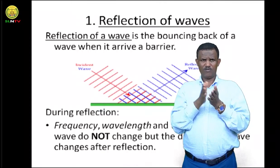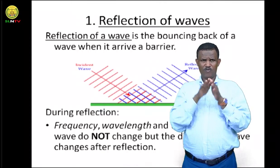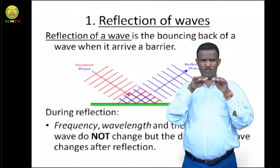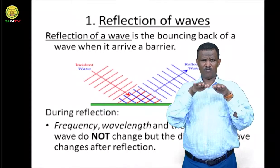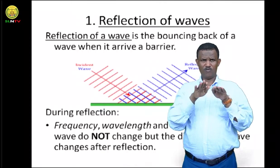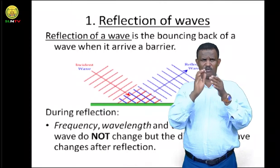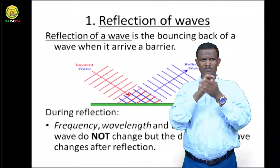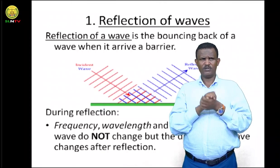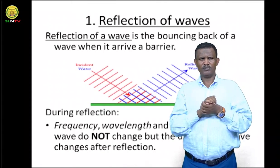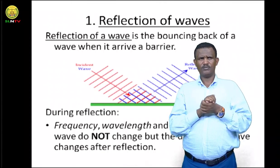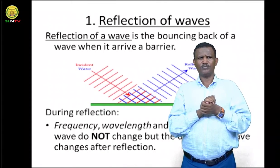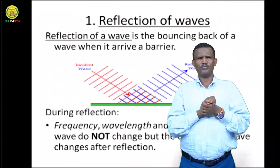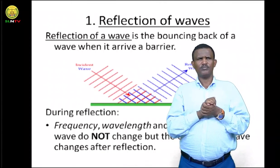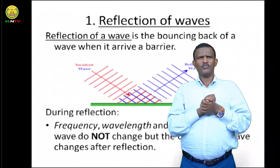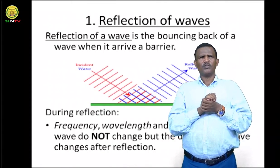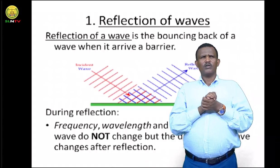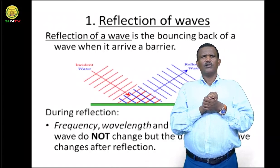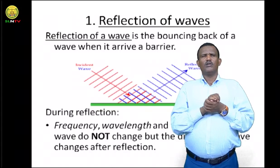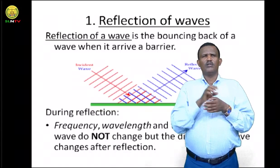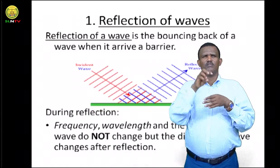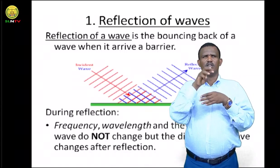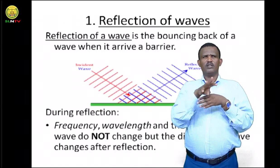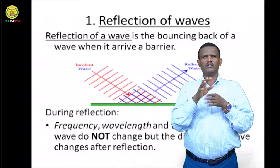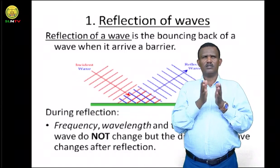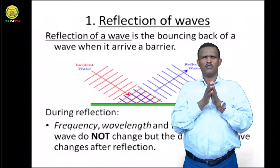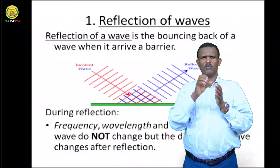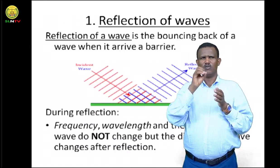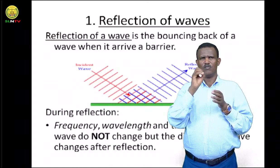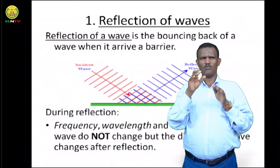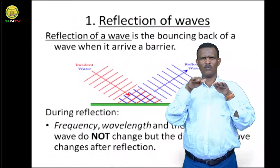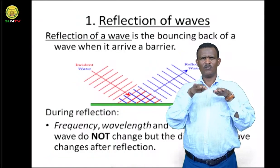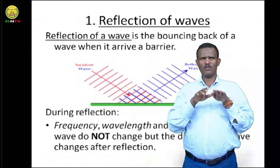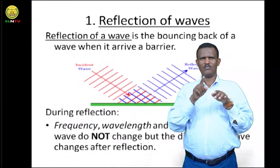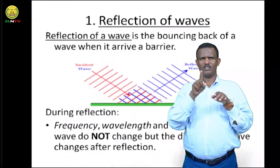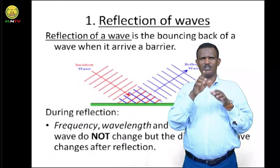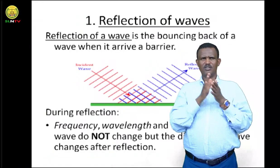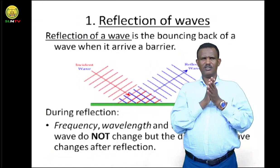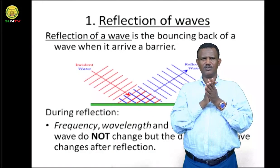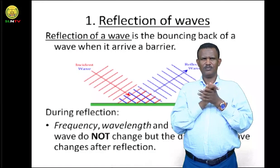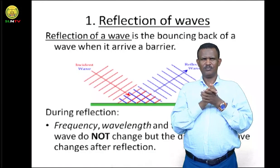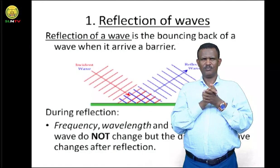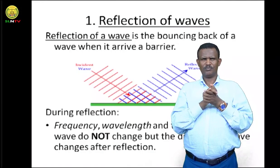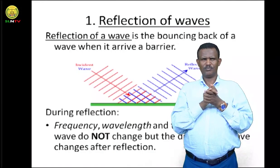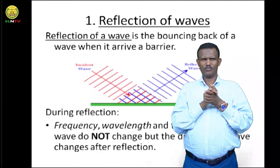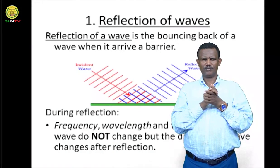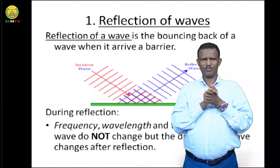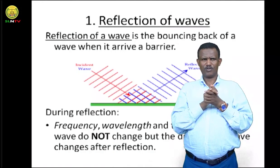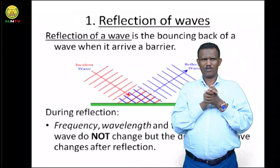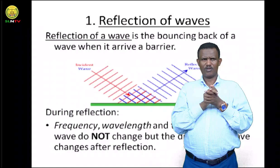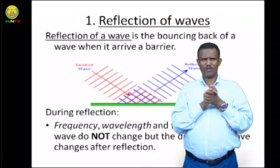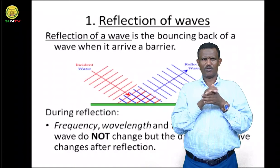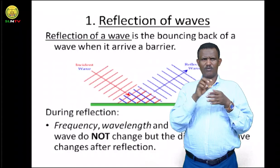reflection of wave waxaynu ku qeexaynaa si degan reflection-ku ay wave-ku sameeyso waa bouncing back